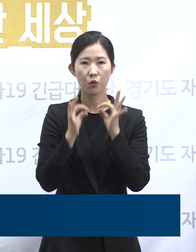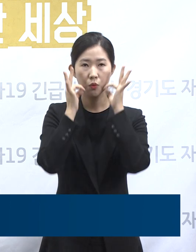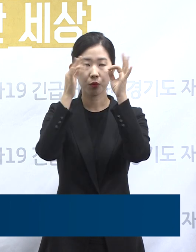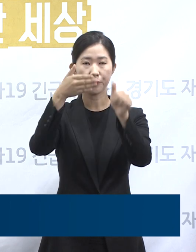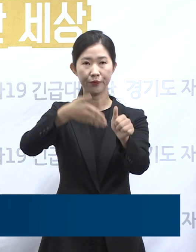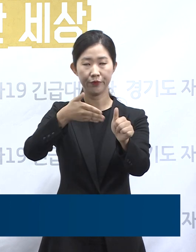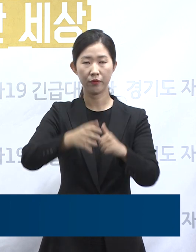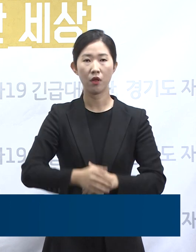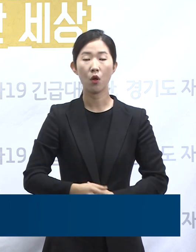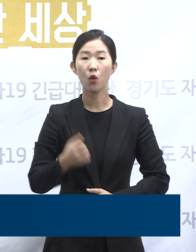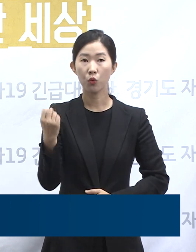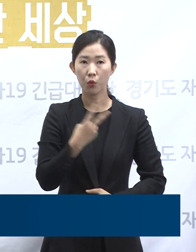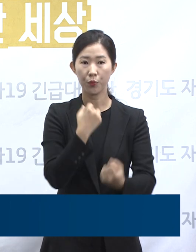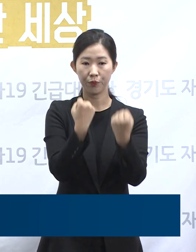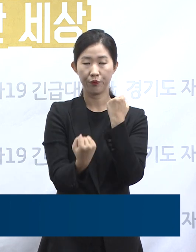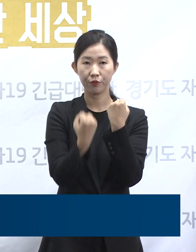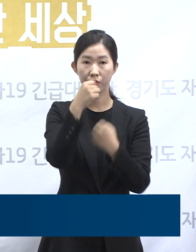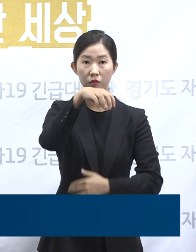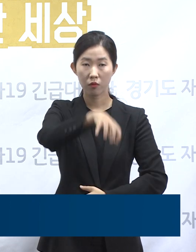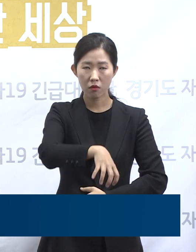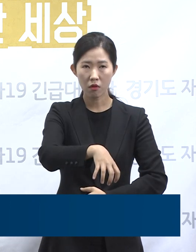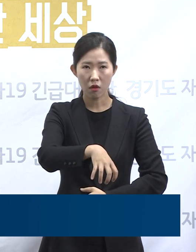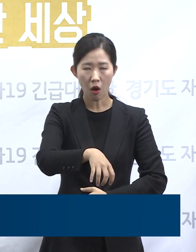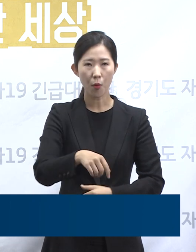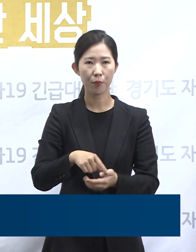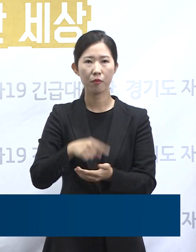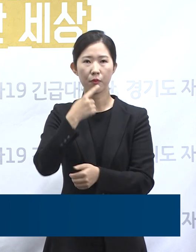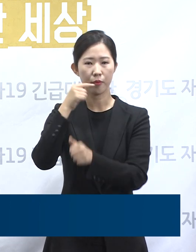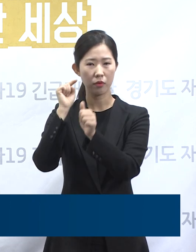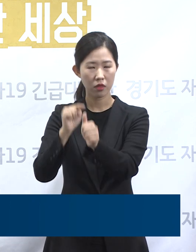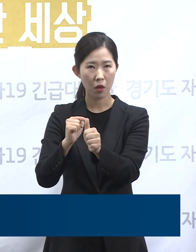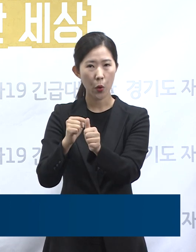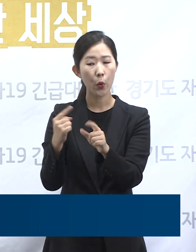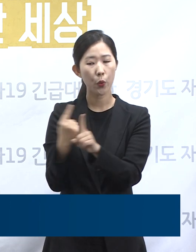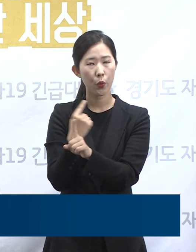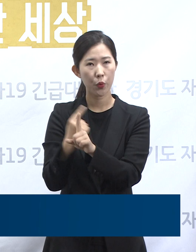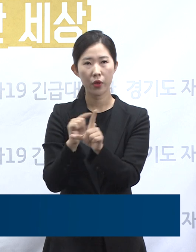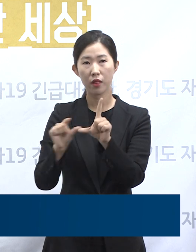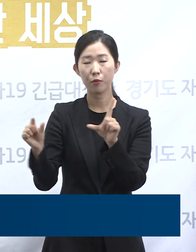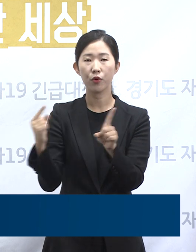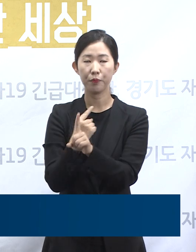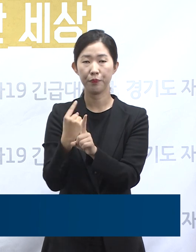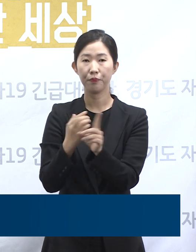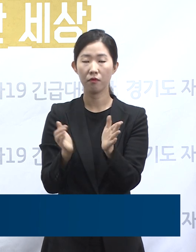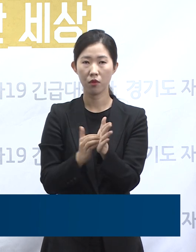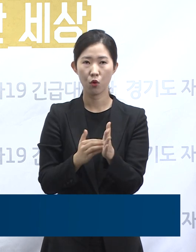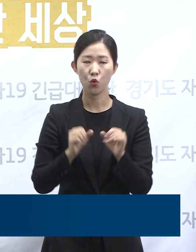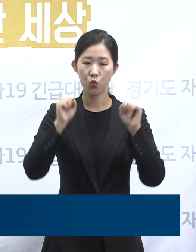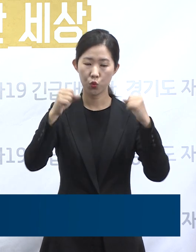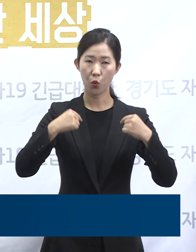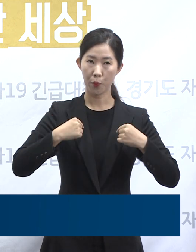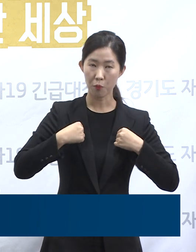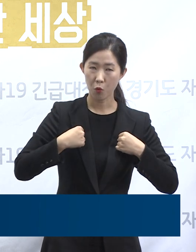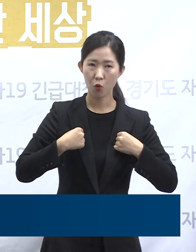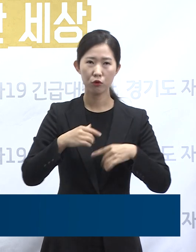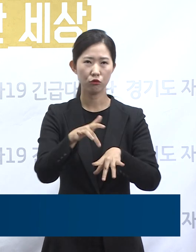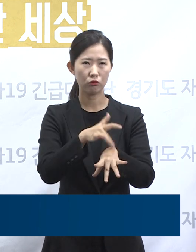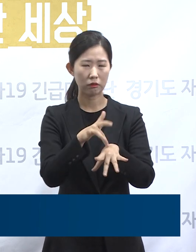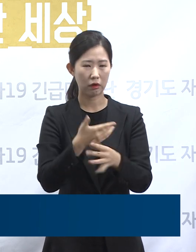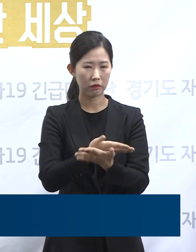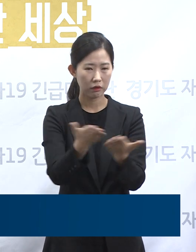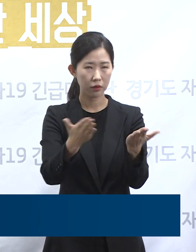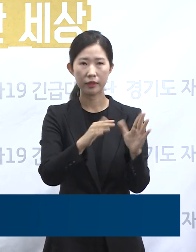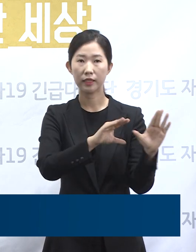체육 시설의 경우 당초 방역 지침이 일부 개정되어 운동복, 수건, 운동 장비 등 공용 물품 제공